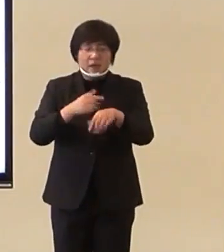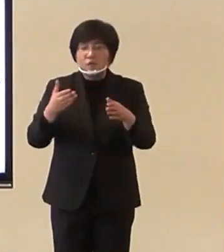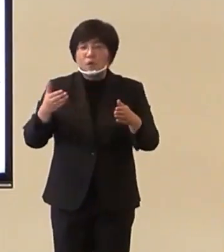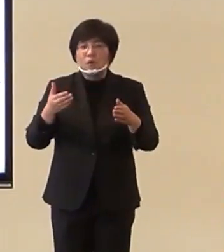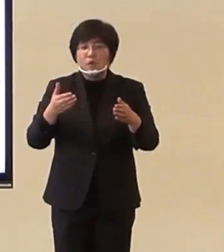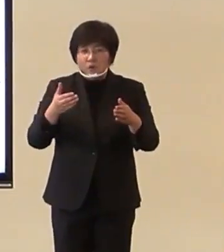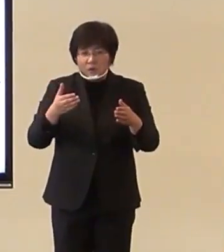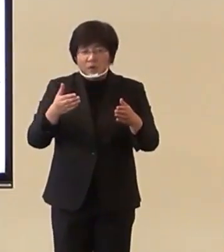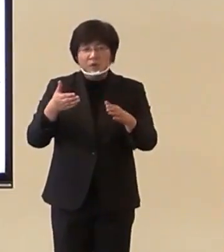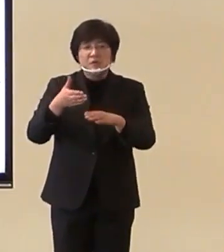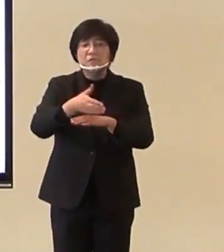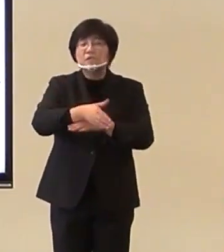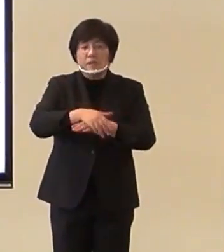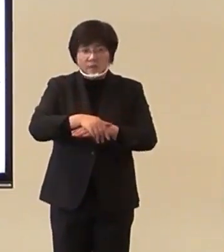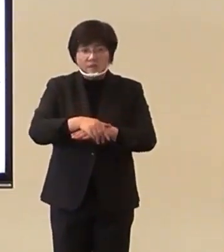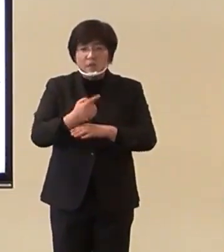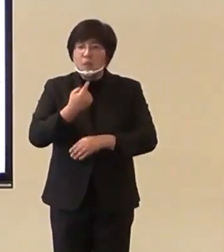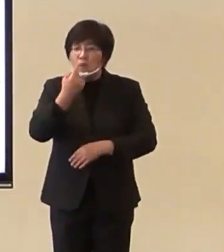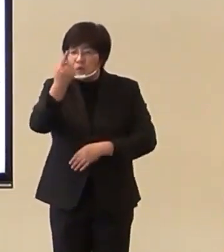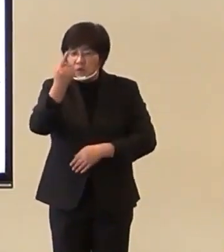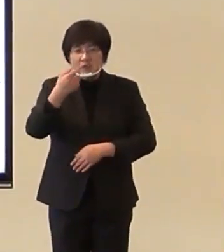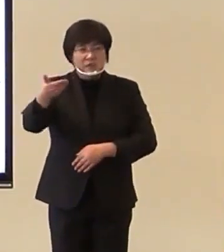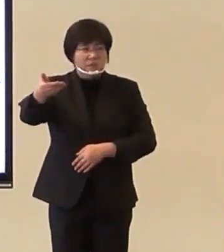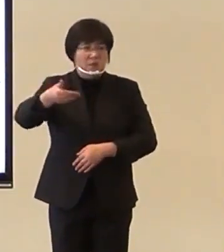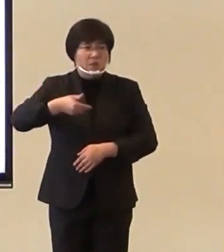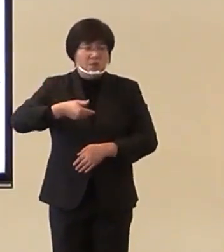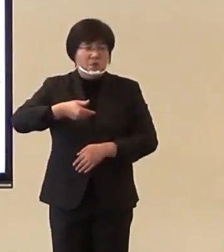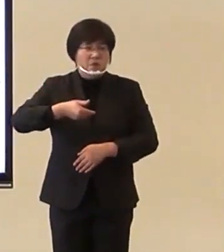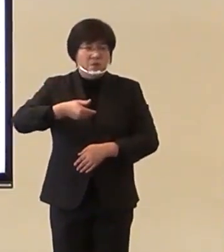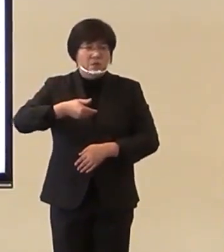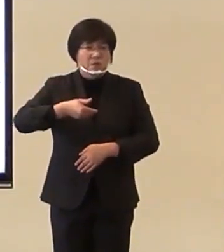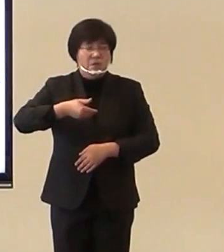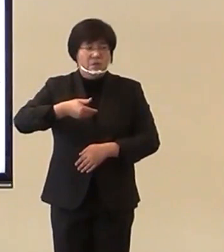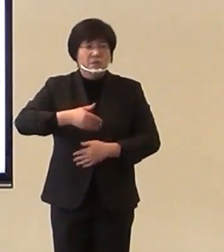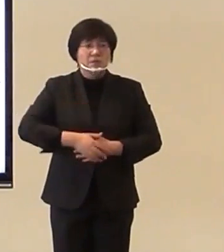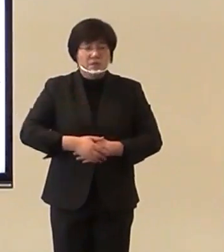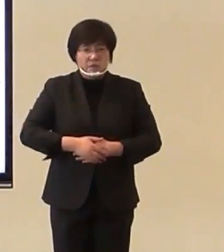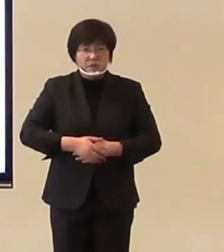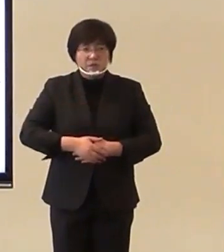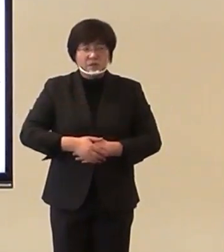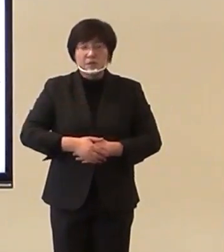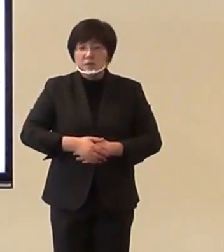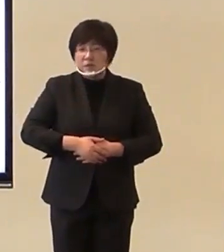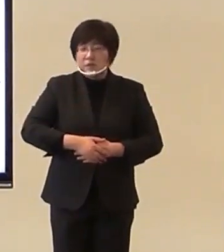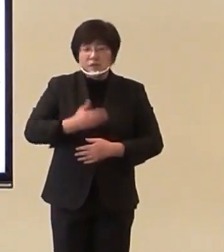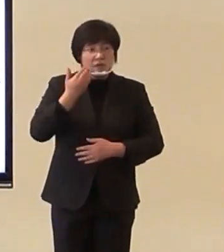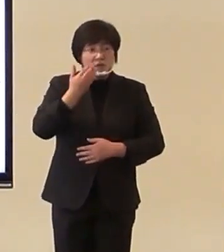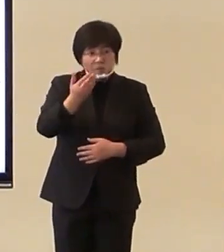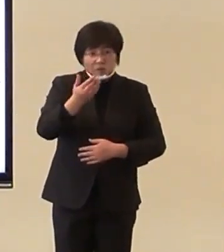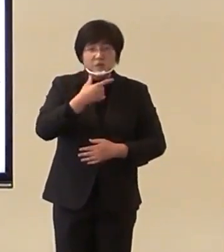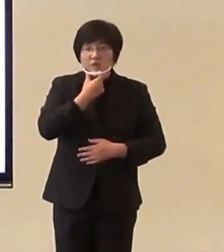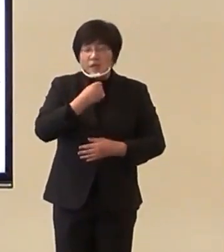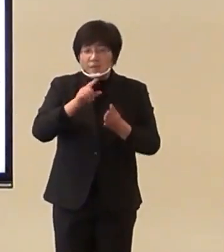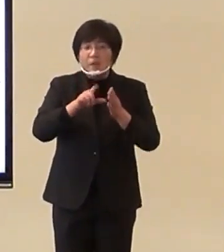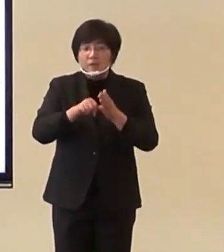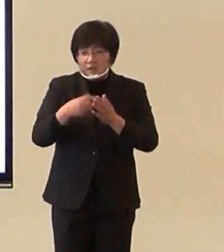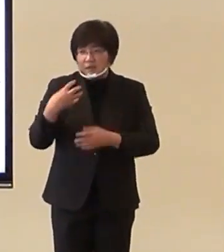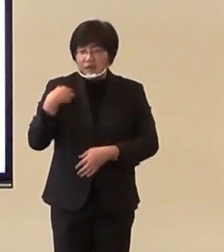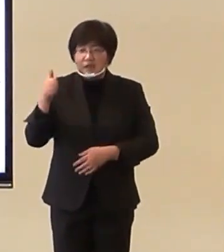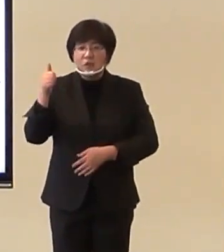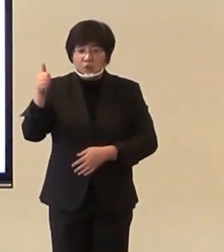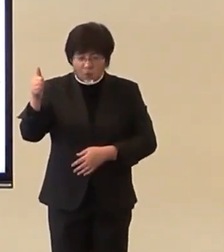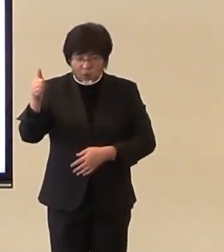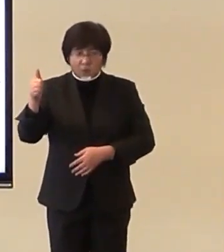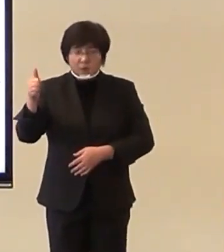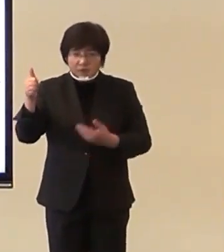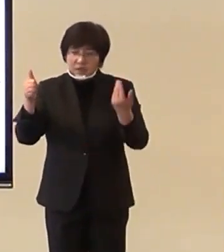。最後もう一方ご質問を受けさせていただきまして、その後もしあのご質問がまだございますようであれば、あの担当者の方で受けさ